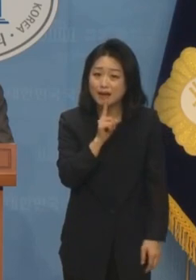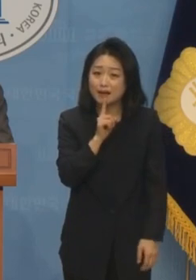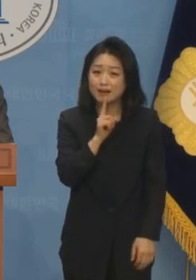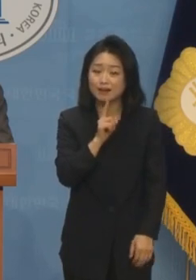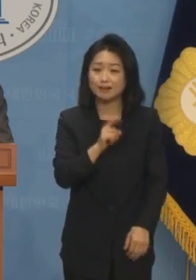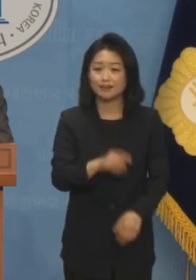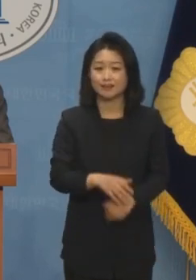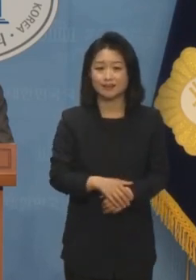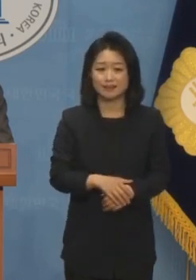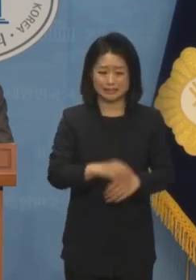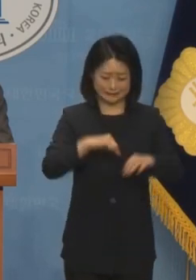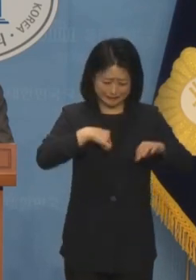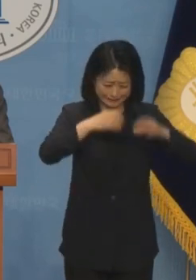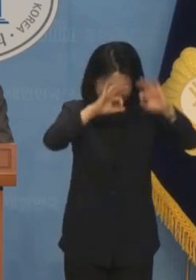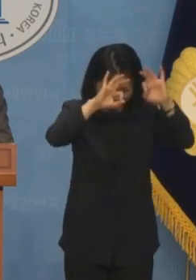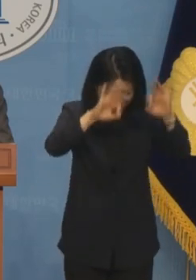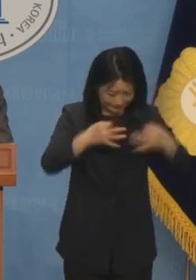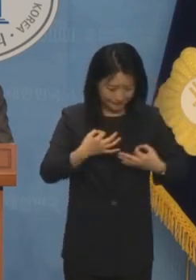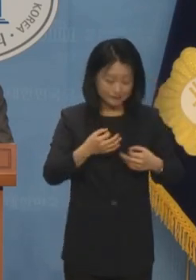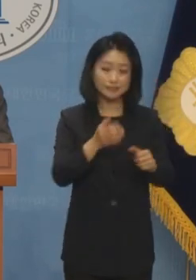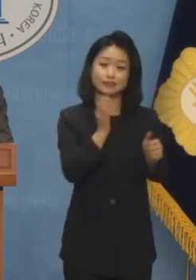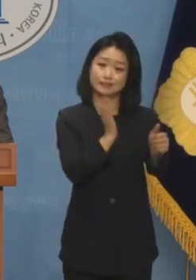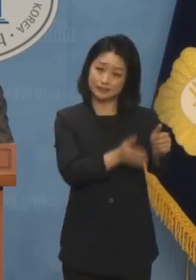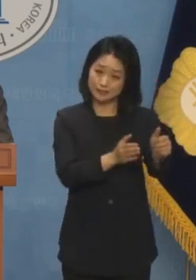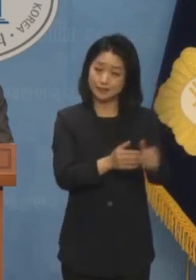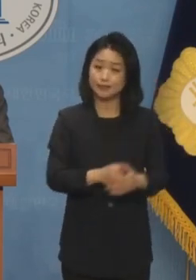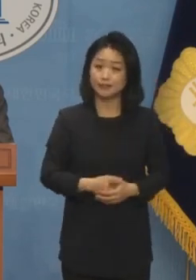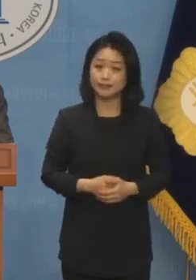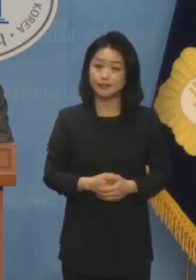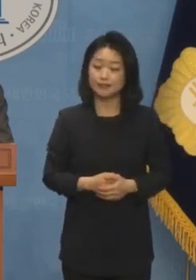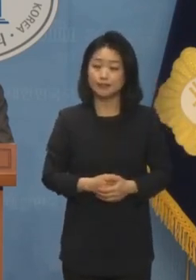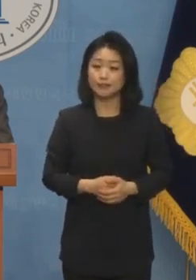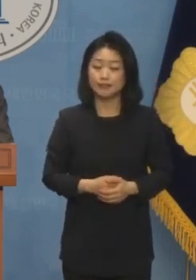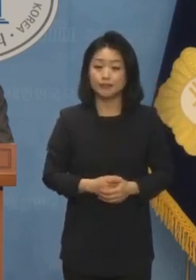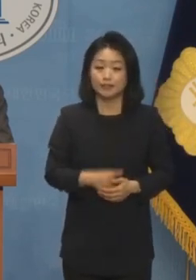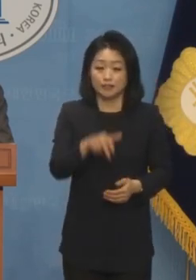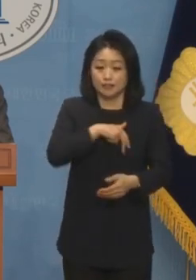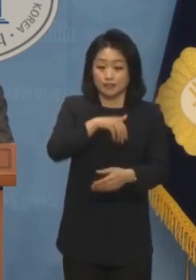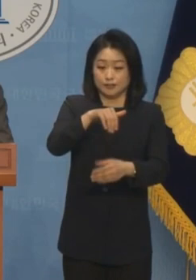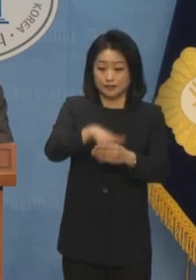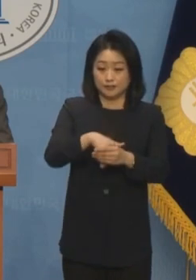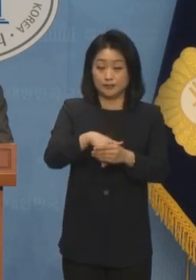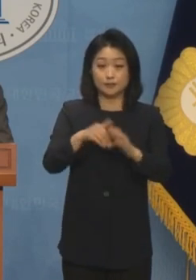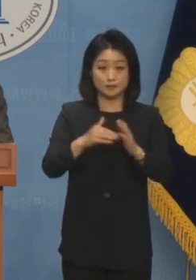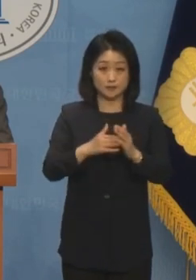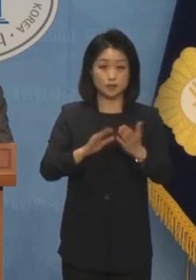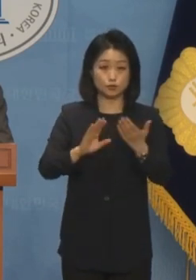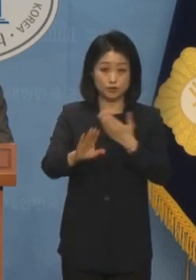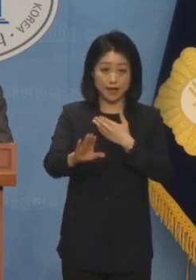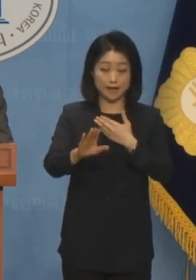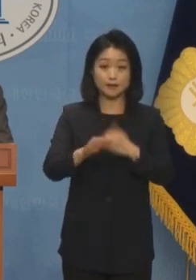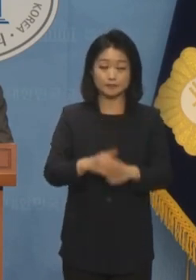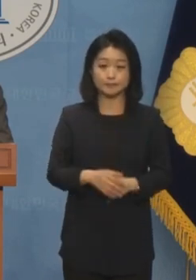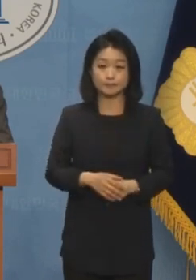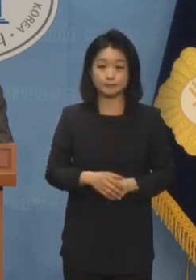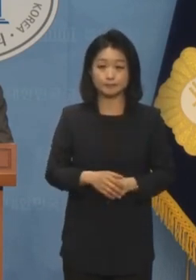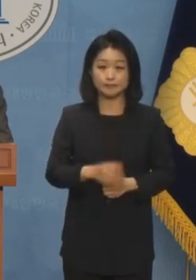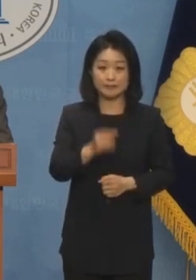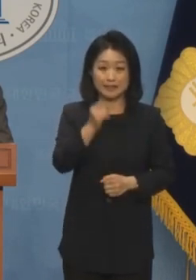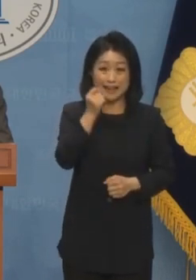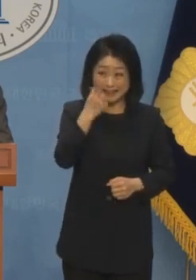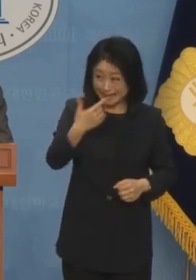바깥이 아니라 스스로를 향해야 마땅합니다. 총선이 치러진 지 채 한 달도 지나지